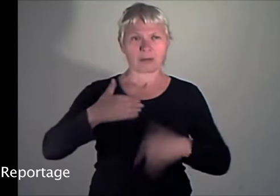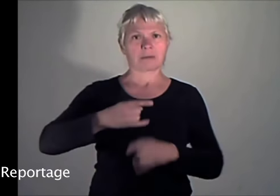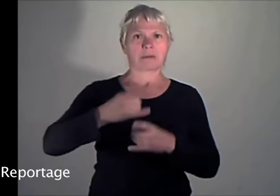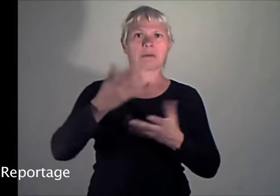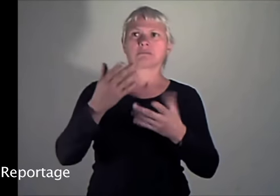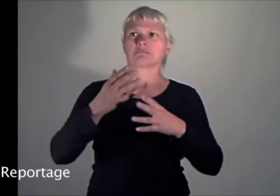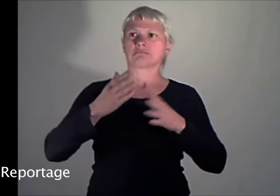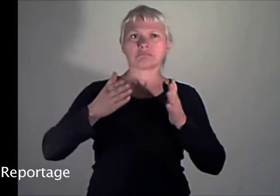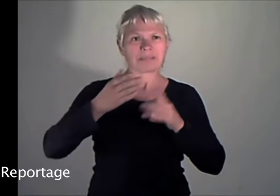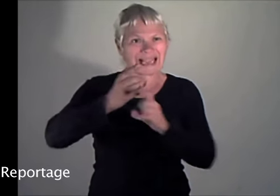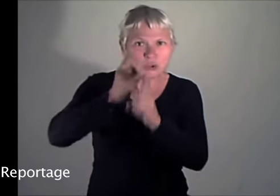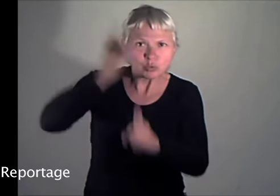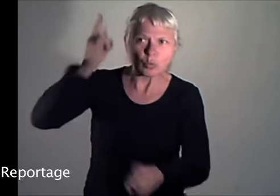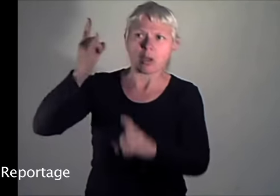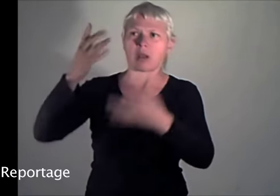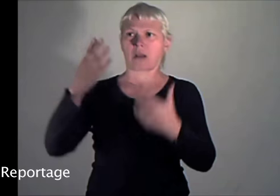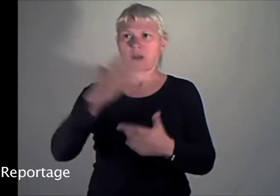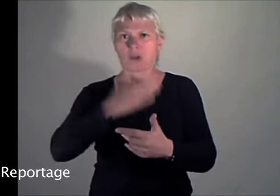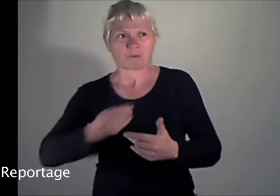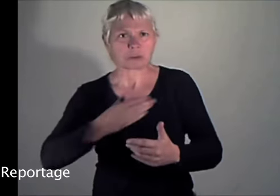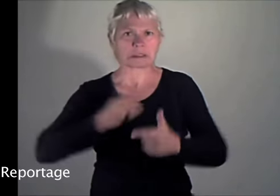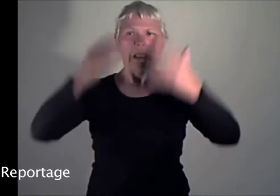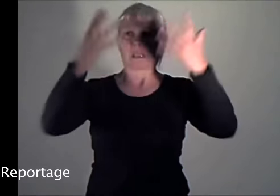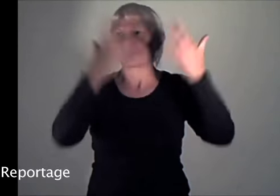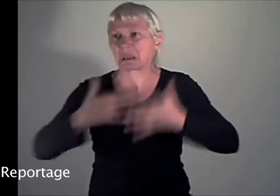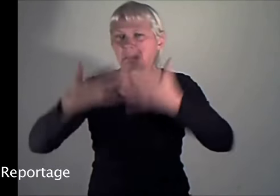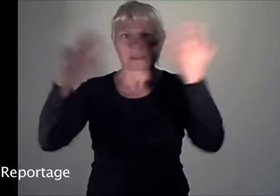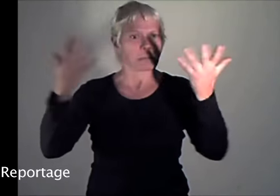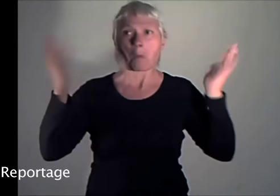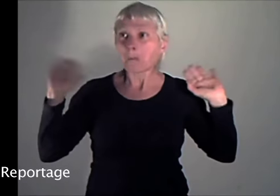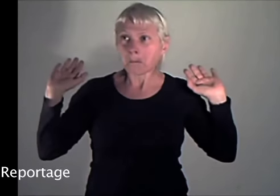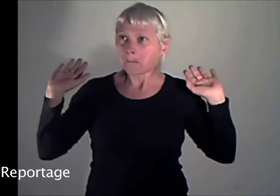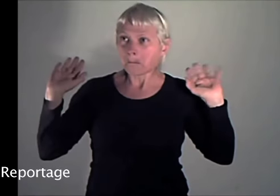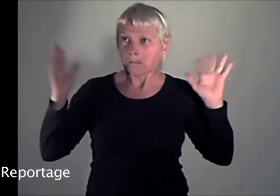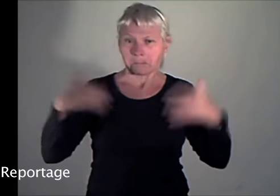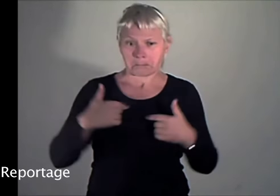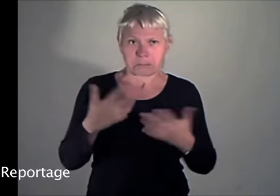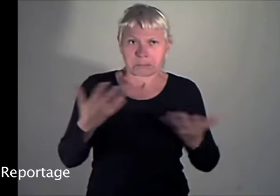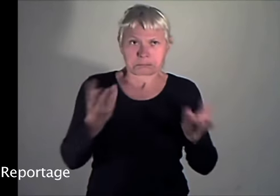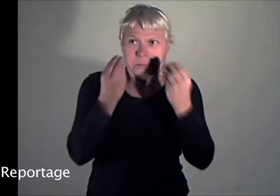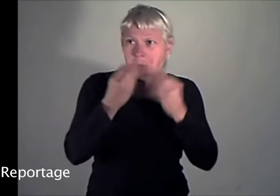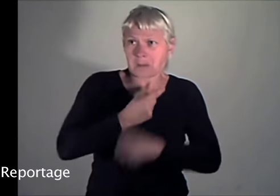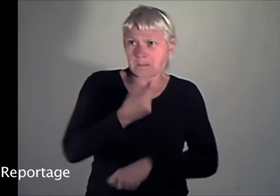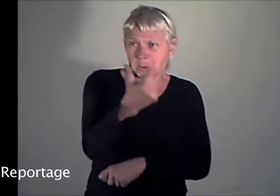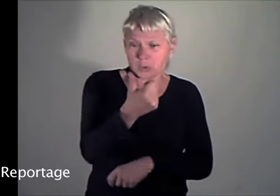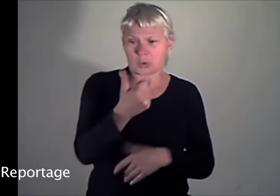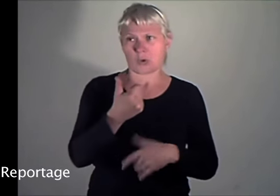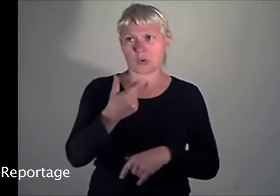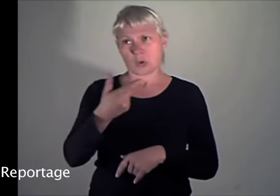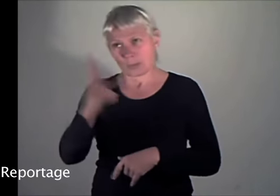nos cours consistaient à apprendre à parler, à apprendre à écouter, quoi. Patrick, Le réveil sourd, ça a été le fait de se dire, en fait, on